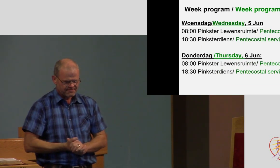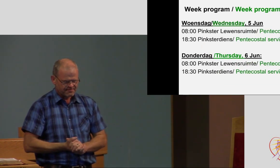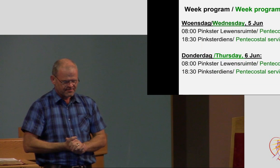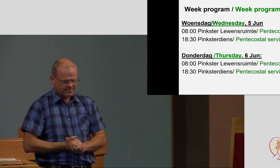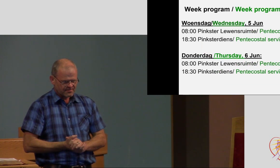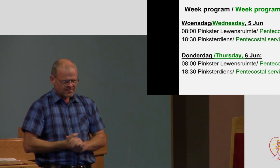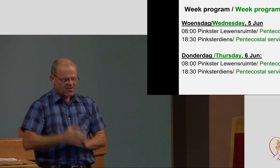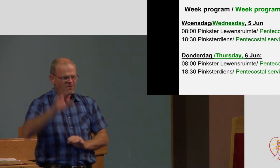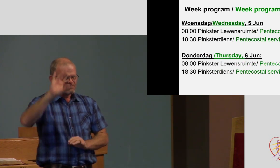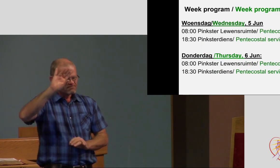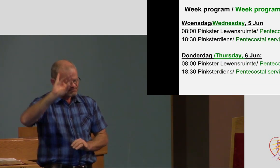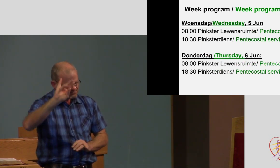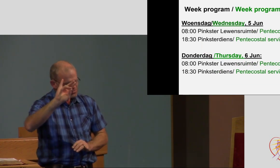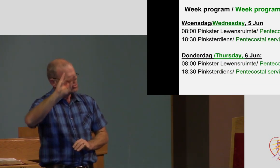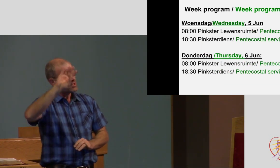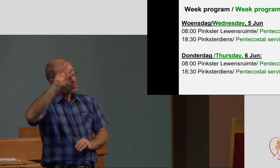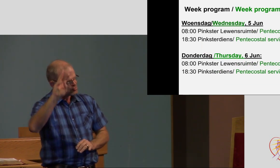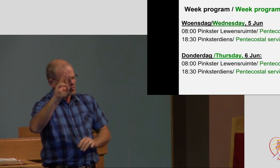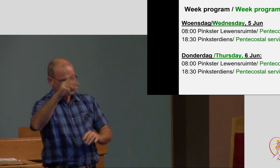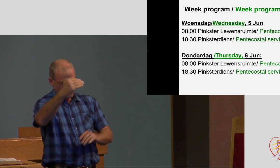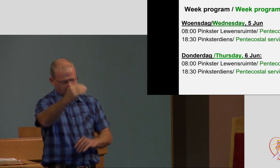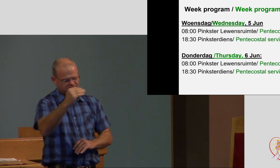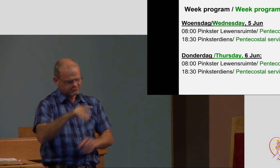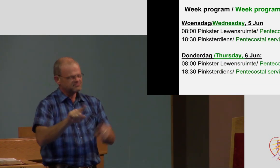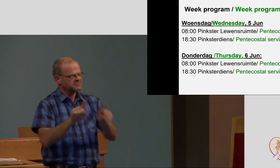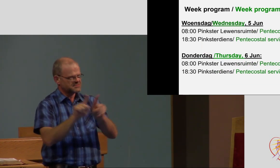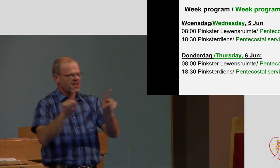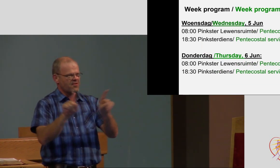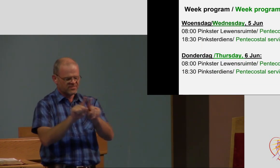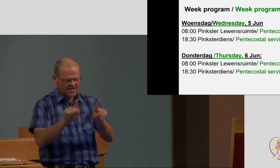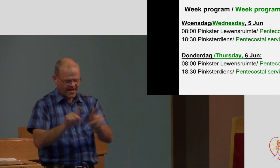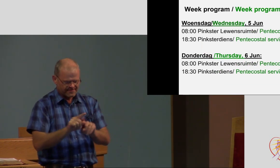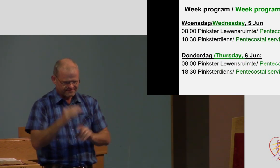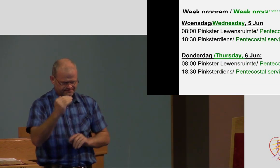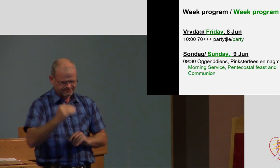ons. Woensdag en Donderdag dieselfde.